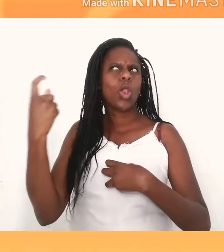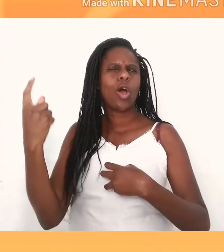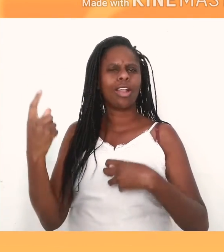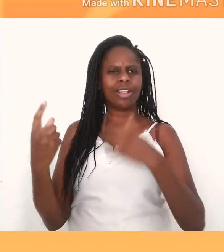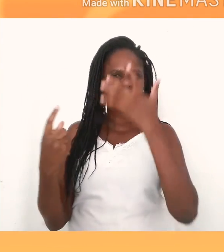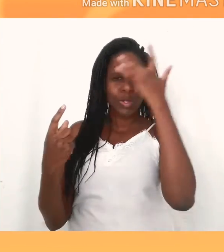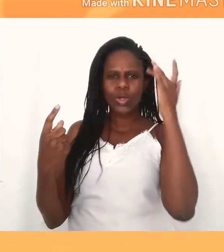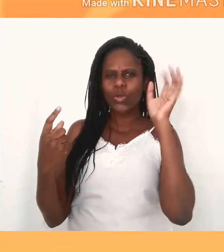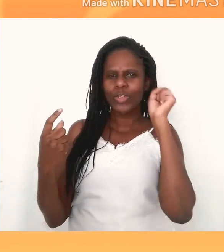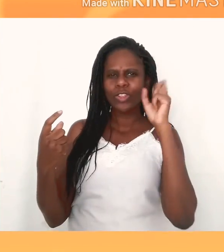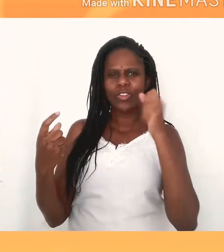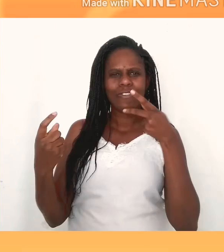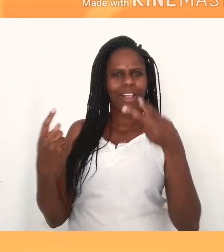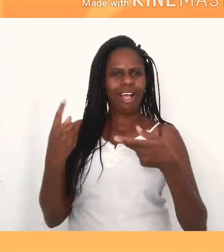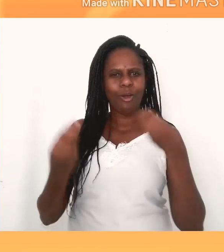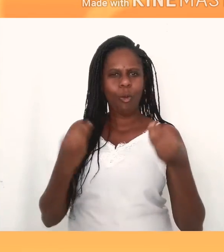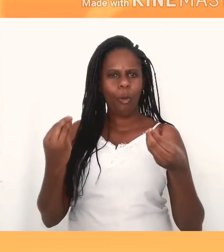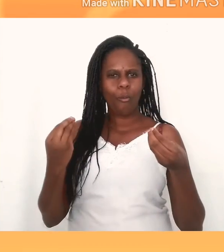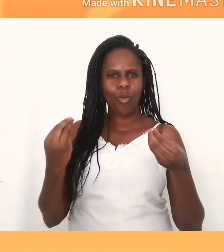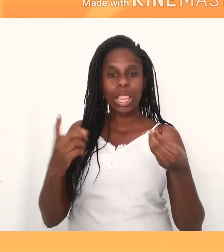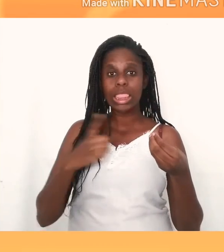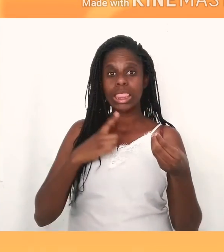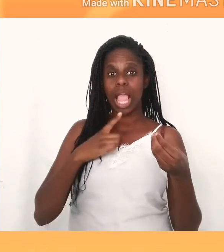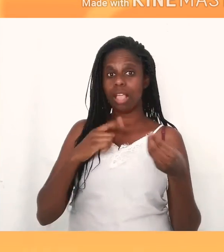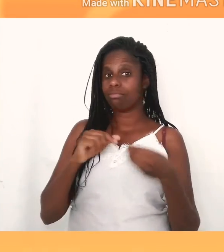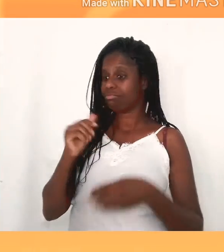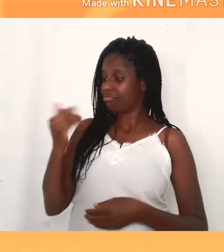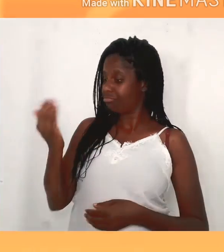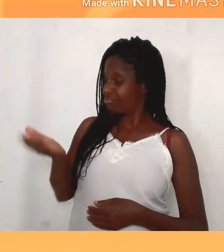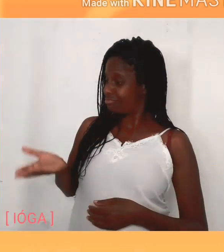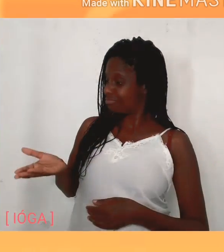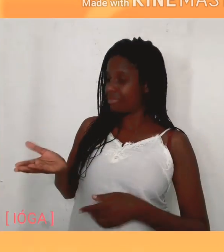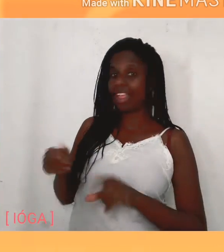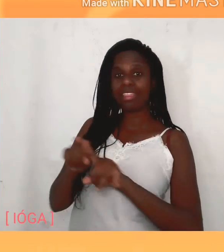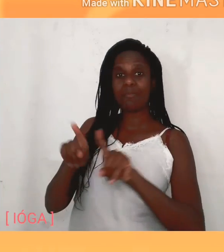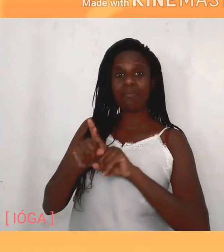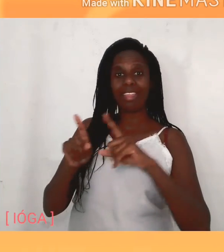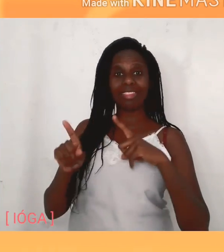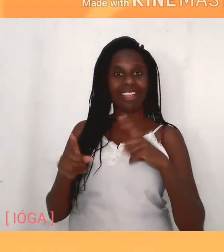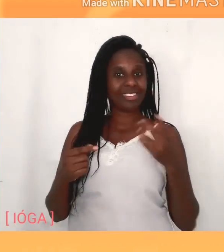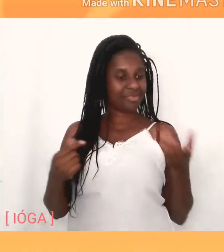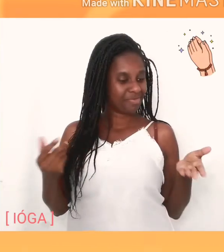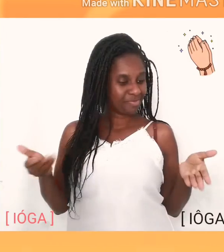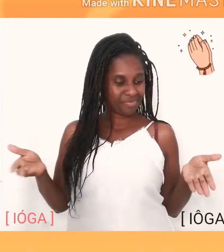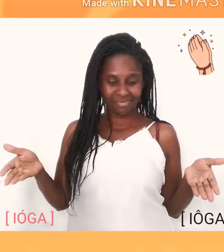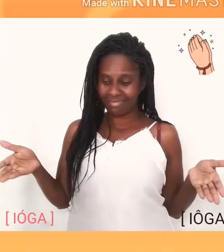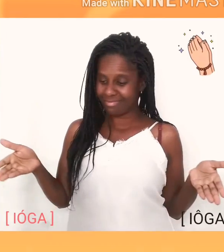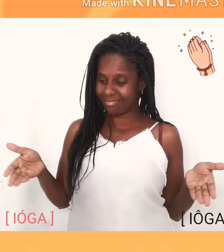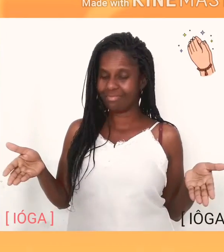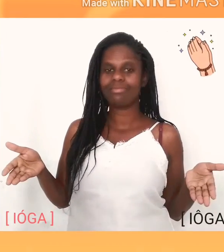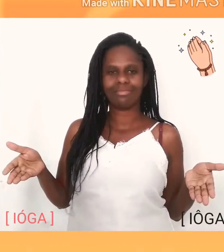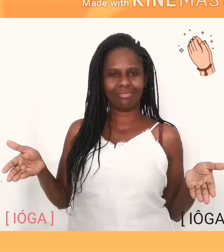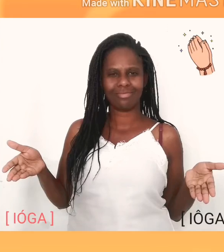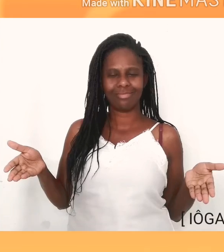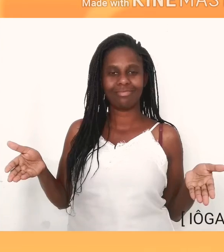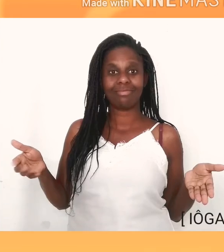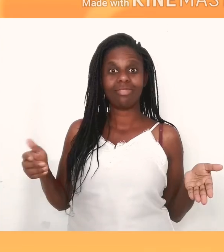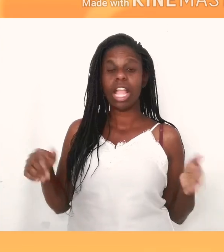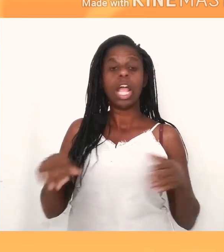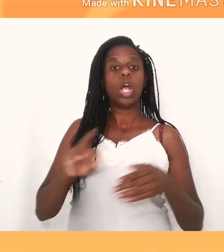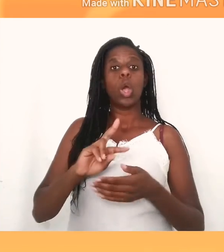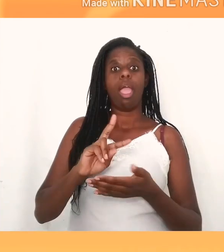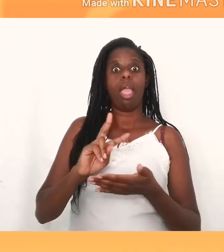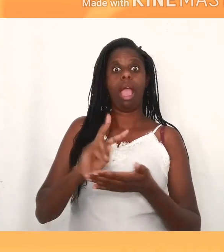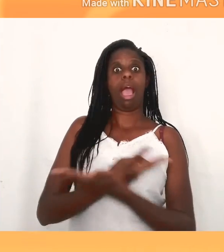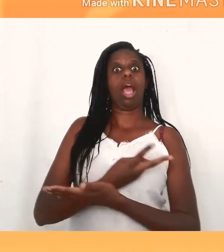né, como se escrevesse com i, com acento, e não está errado, porque é uma palavra, né,